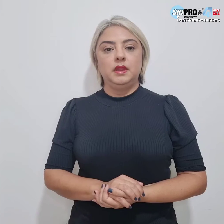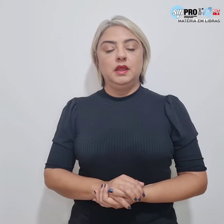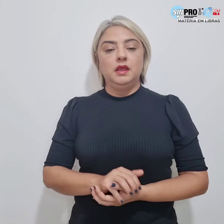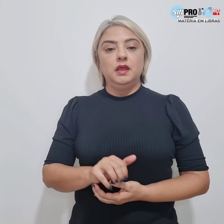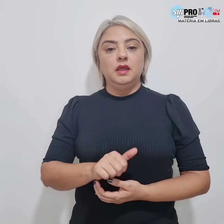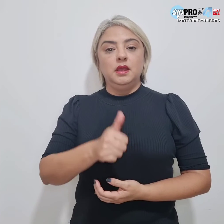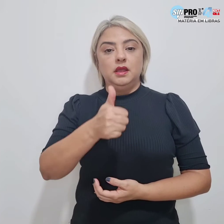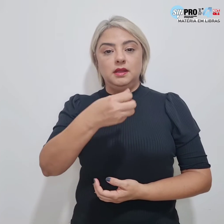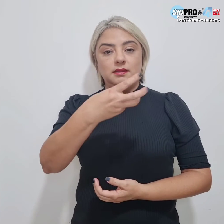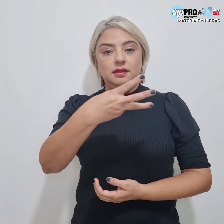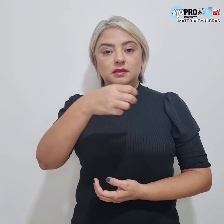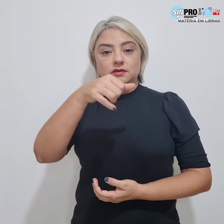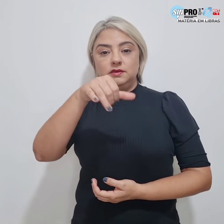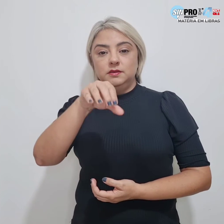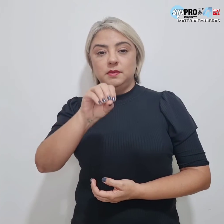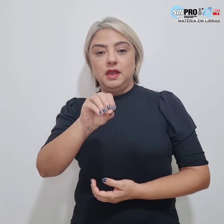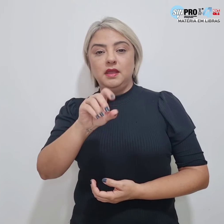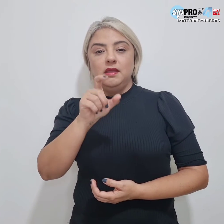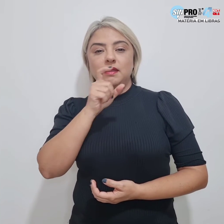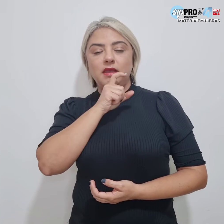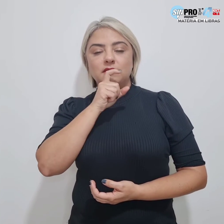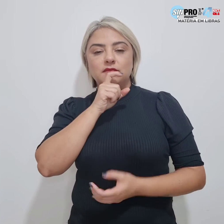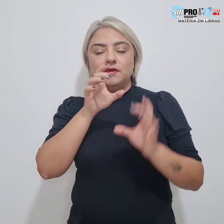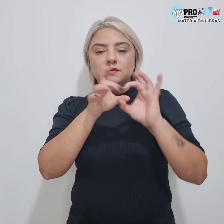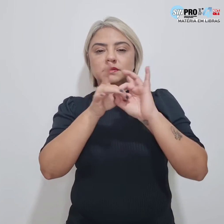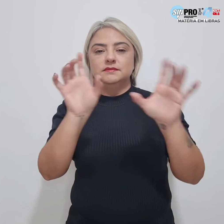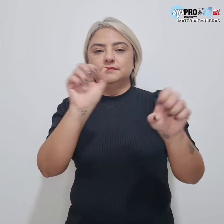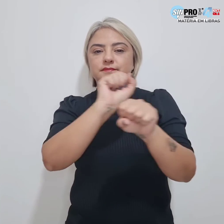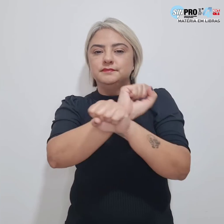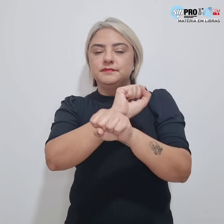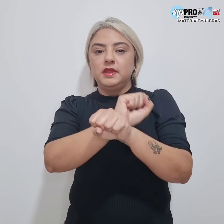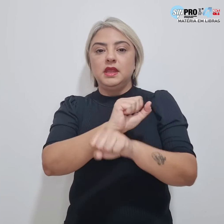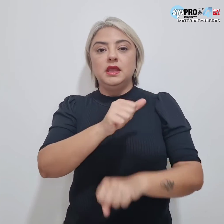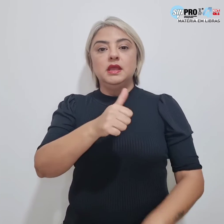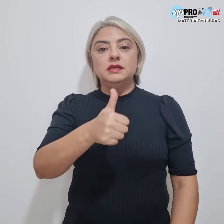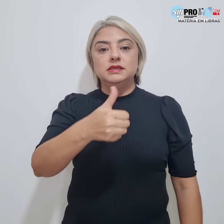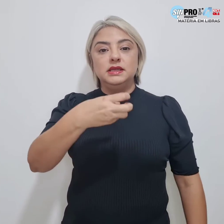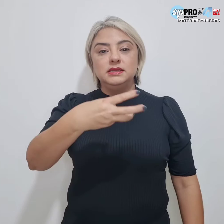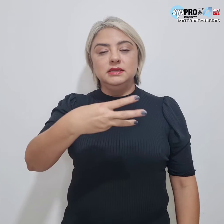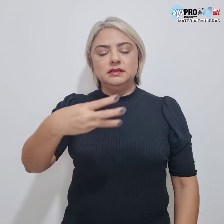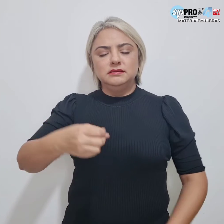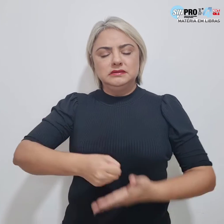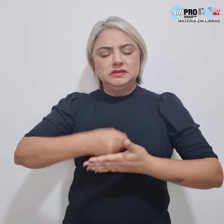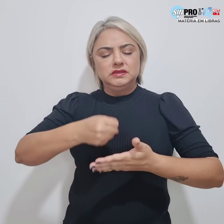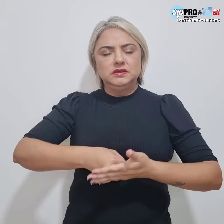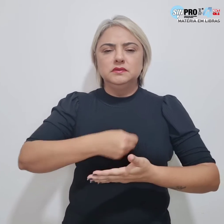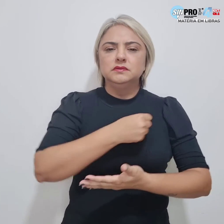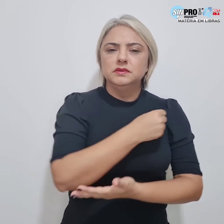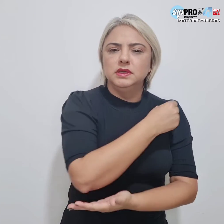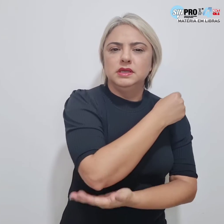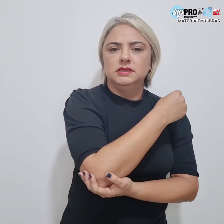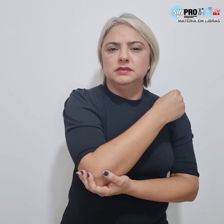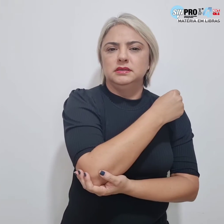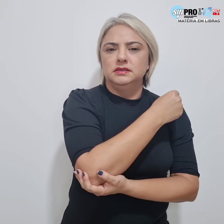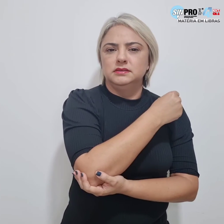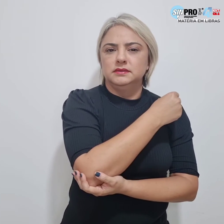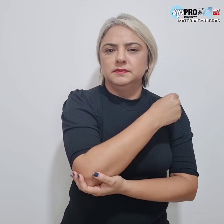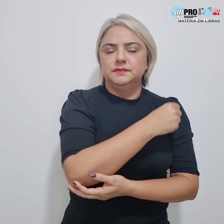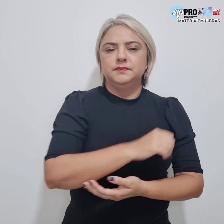Dia 13 de maio e a falsa abolição. 133 anos de luta e resistência. No